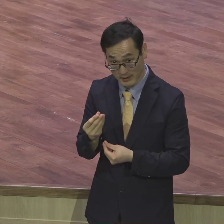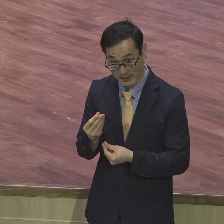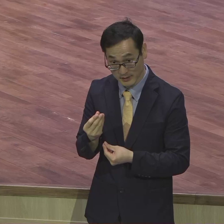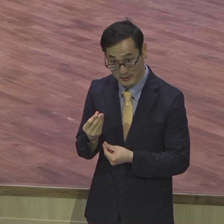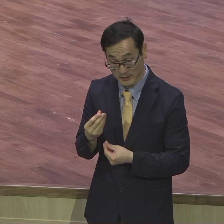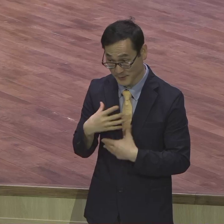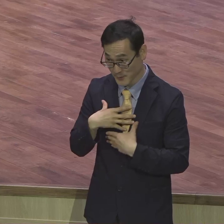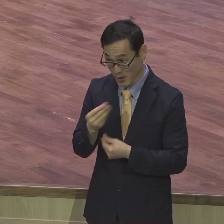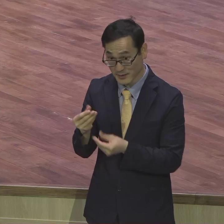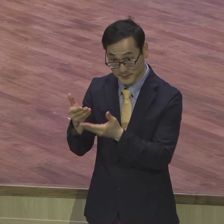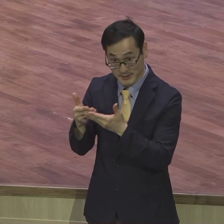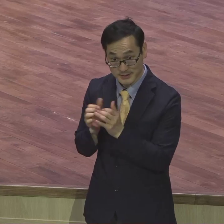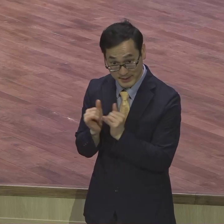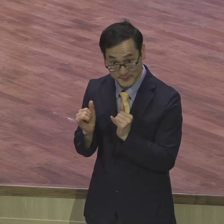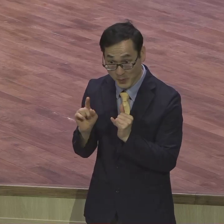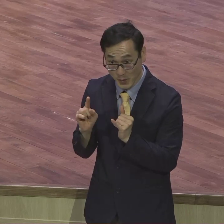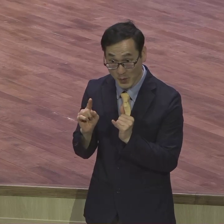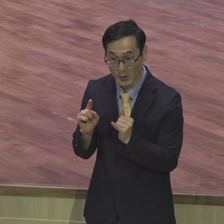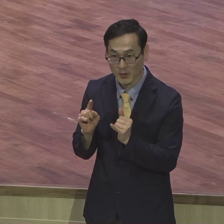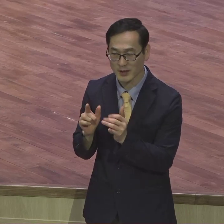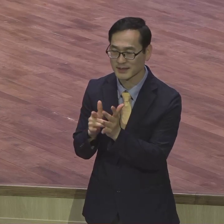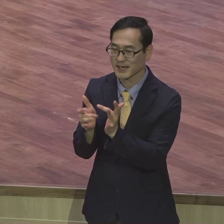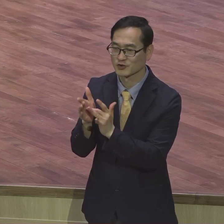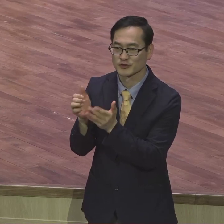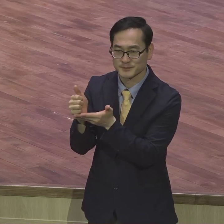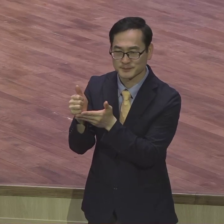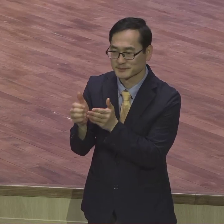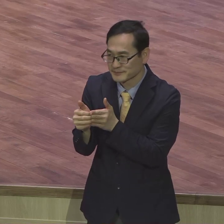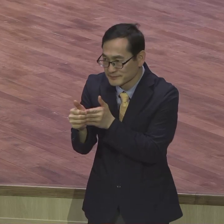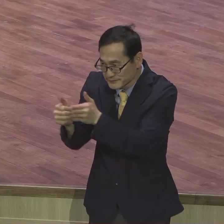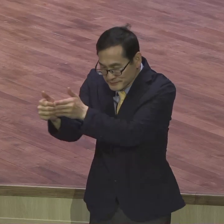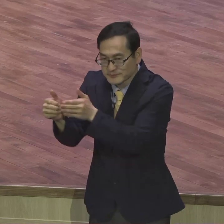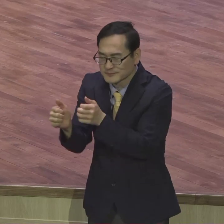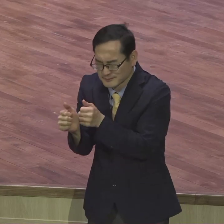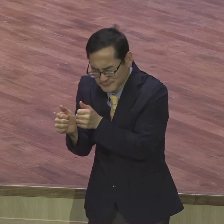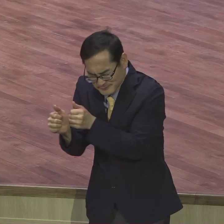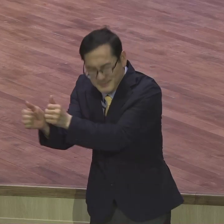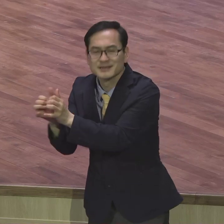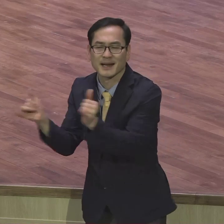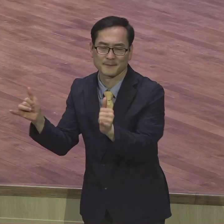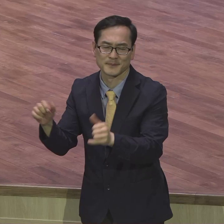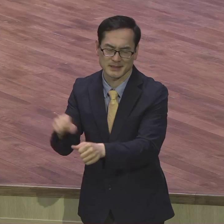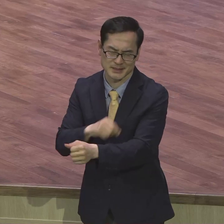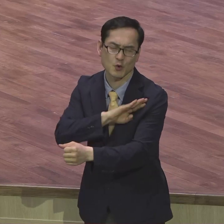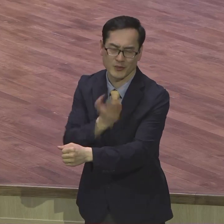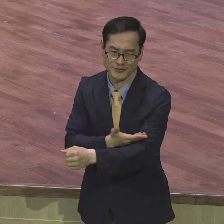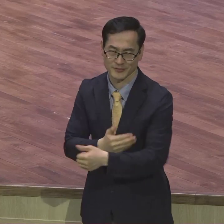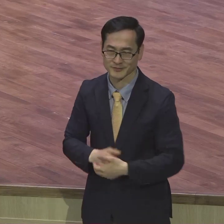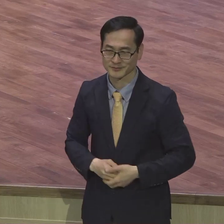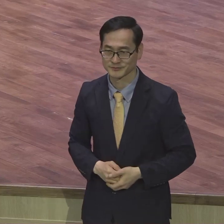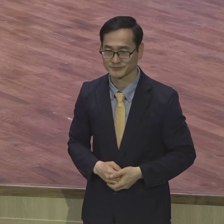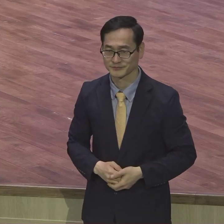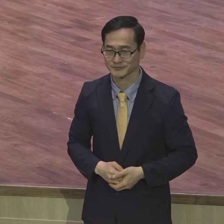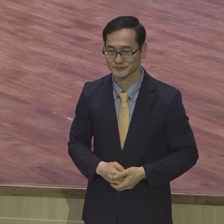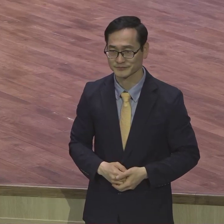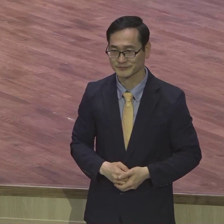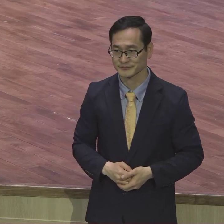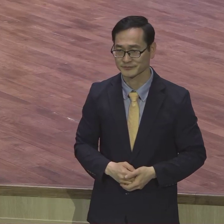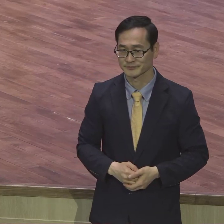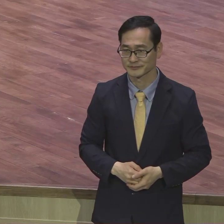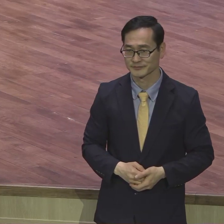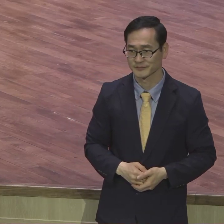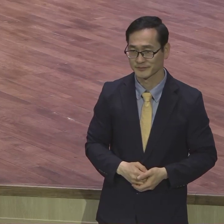성령으로 받는 사람의 특징이 뭐냐? 평안입니다. 평안. 내 영혼 평안에 아멘